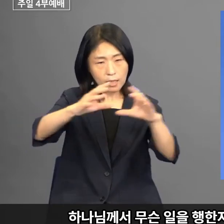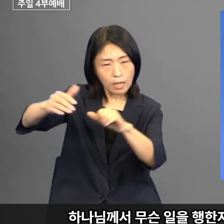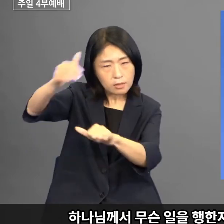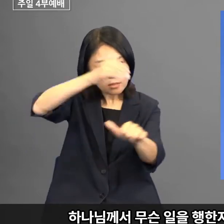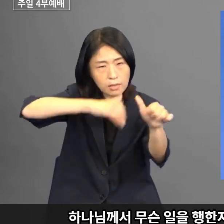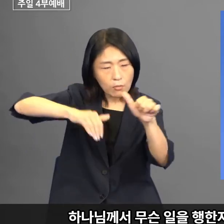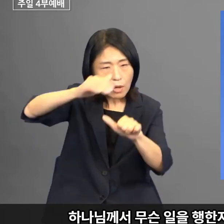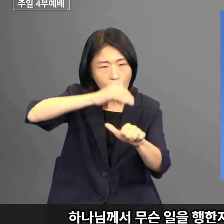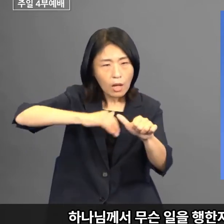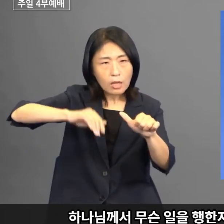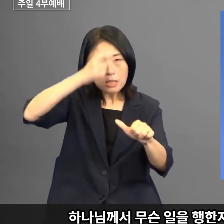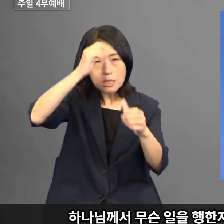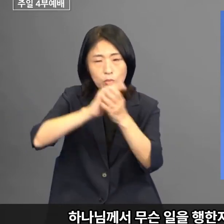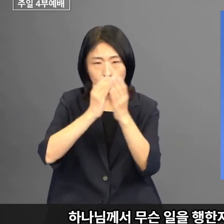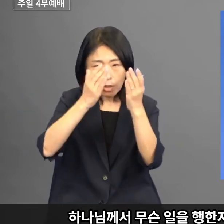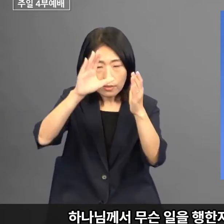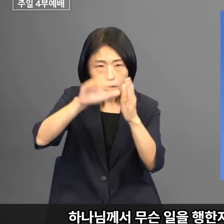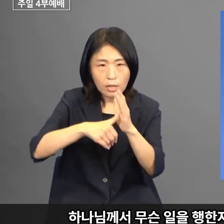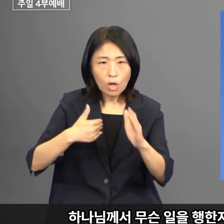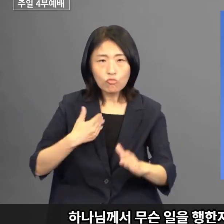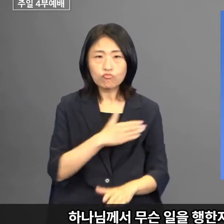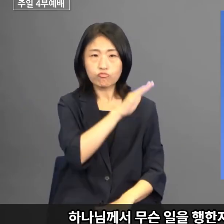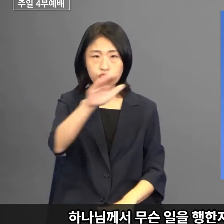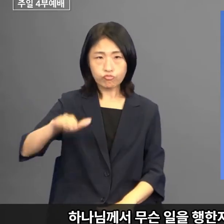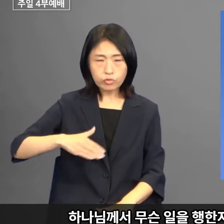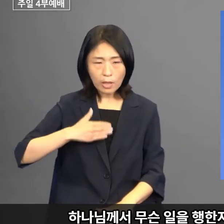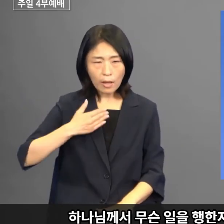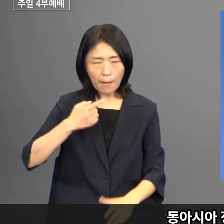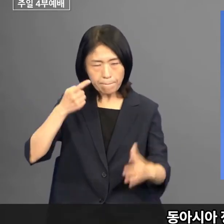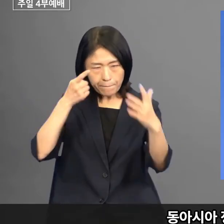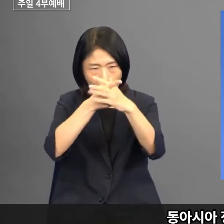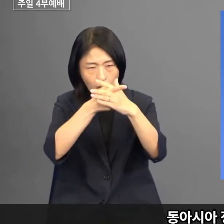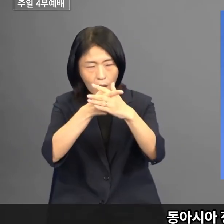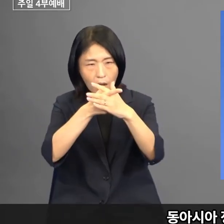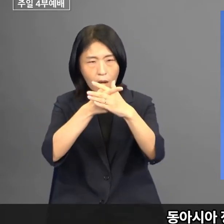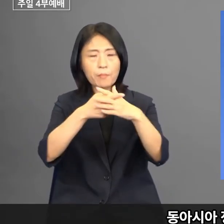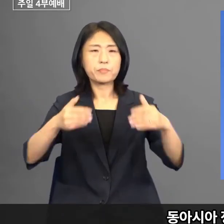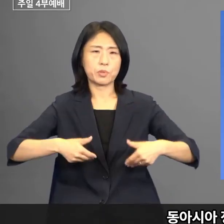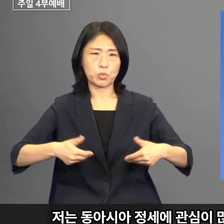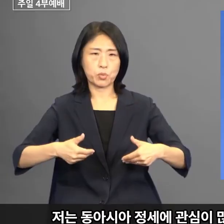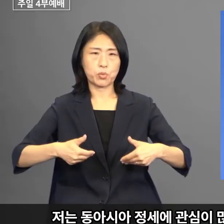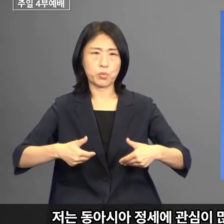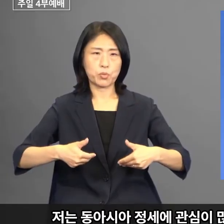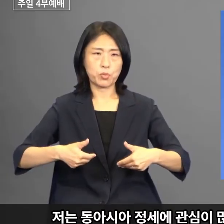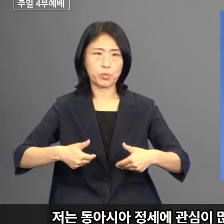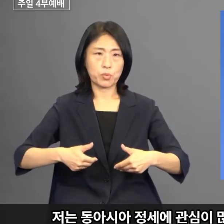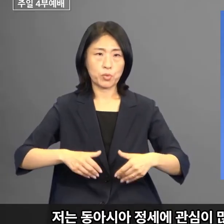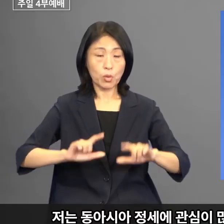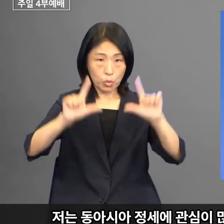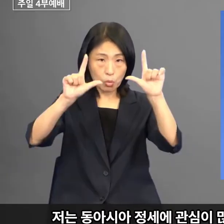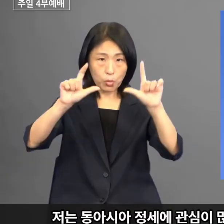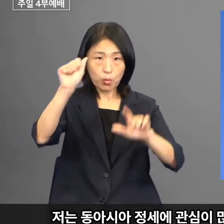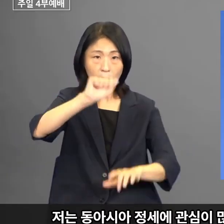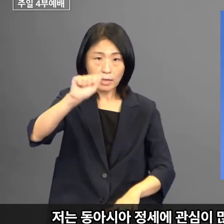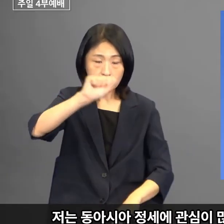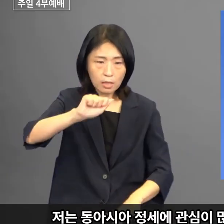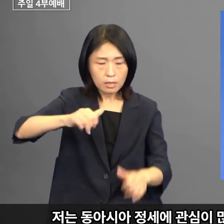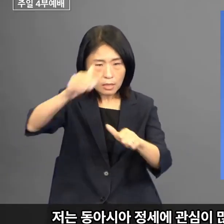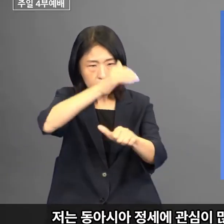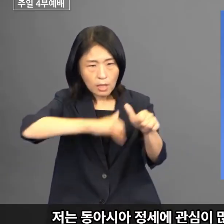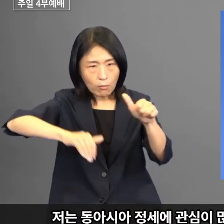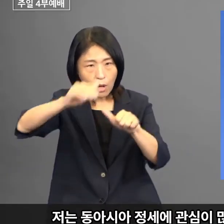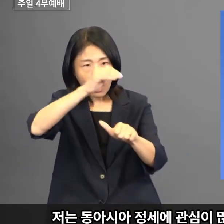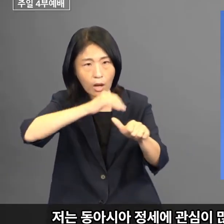가운데 하나님께서 무슨 일을 행한지를 볼 수 있어야 된다는 겁니다. 동아시아 정세를 보세요. 저는 동아시아 정세에 관심이 많아요.